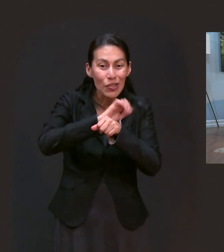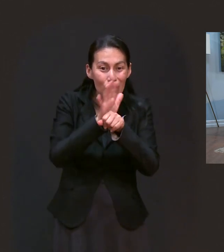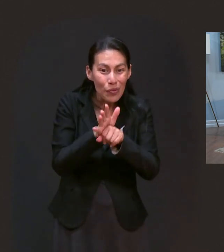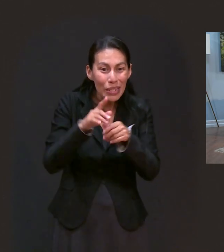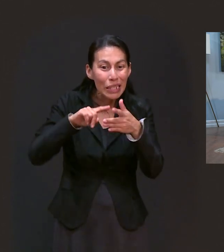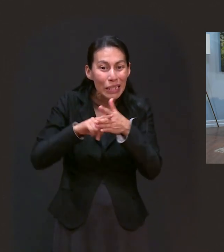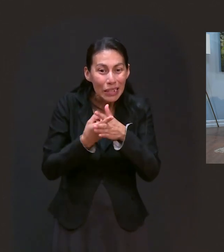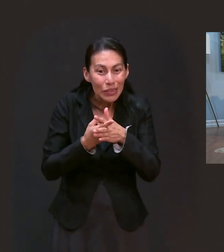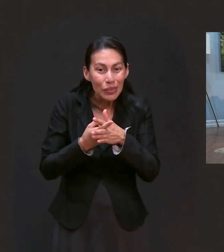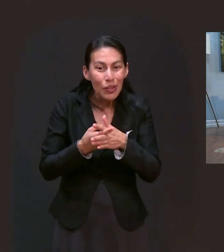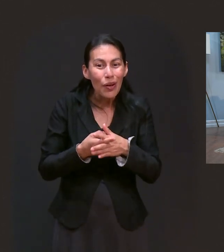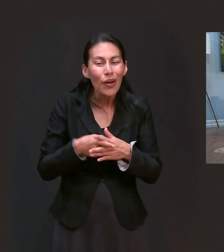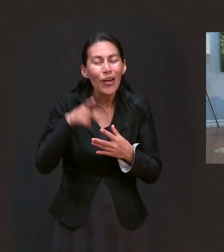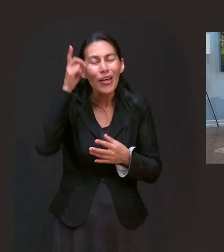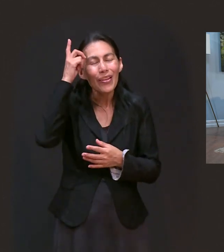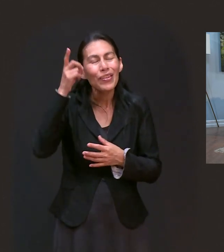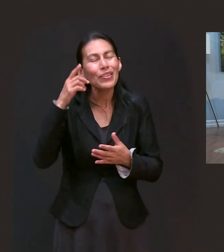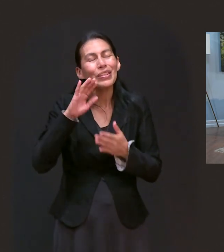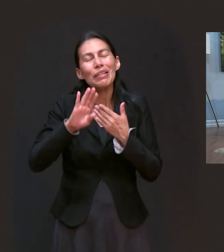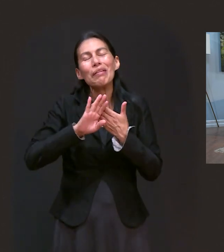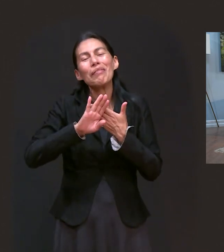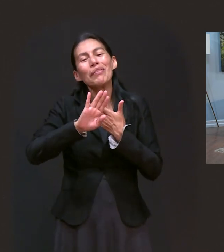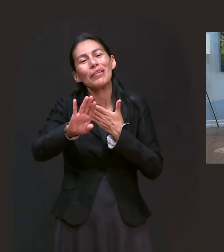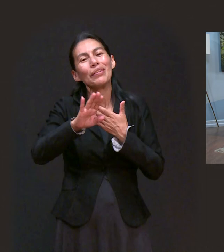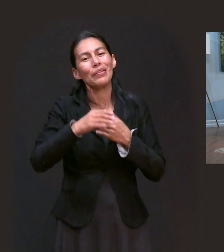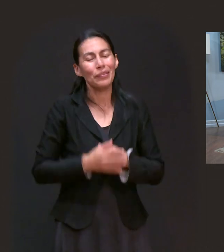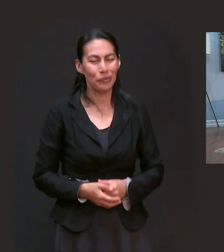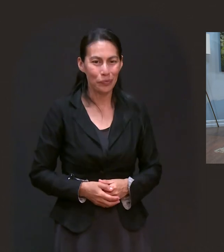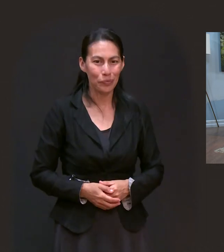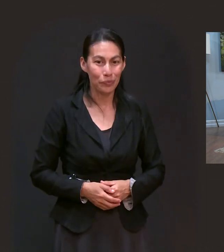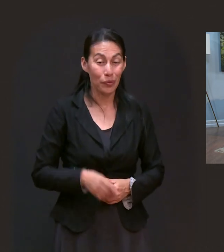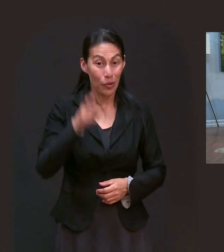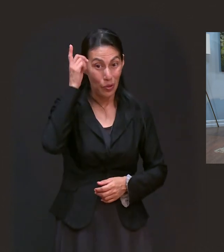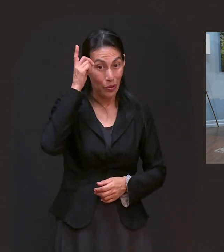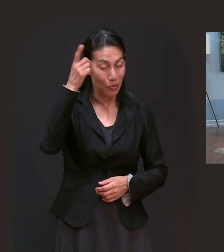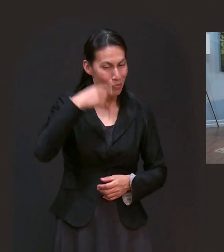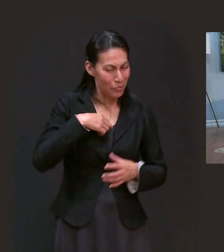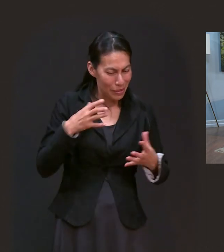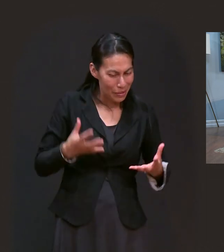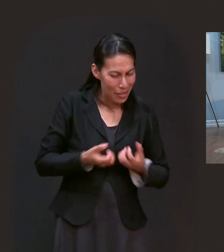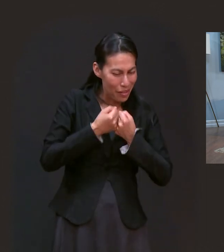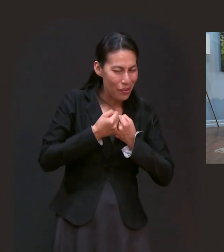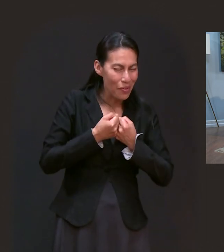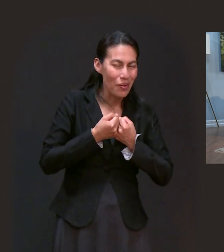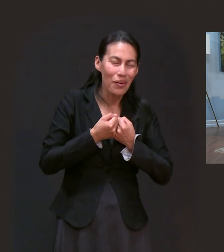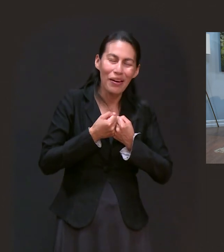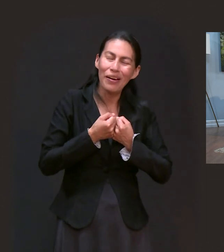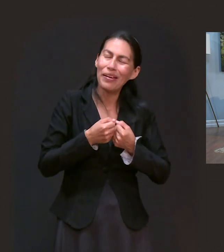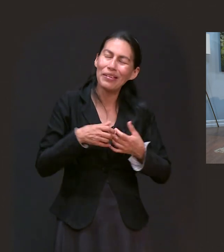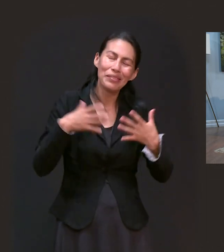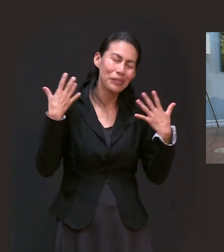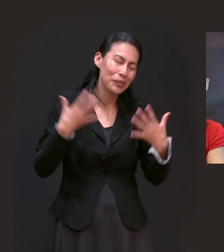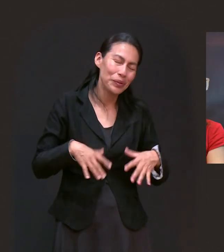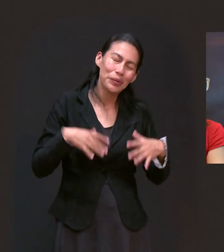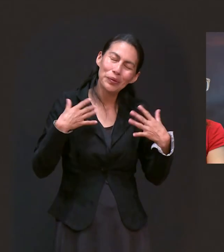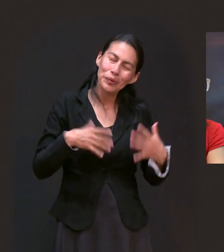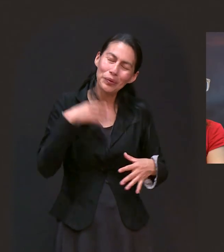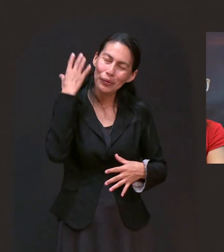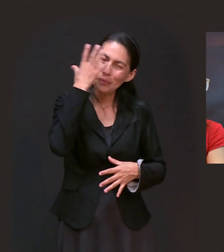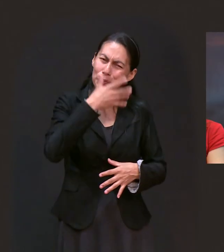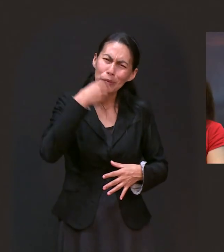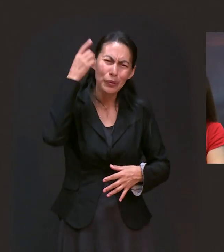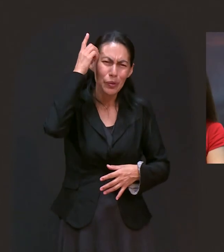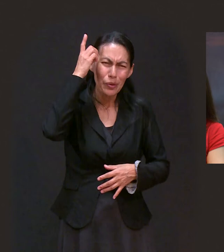inició toda esta pandemia según se nos ha dicho entonces allí en el estado dios nos dio saben